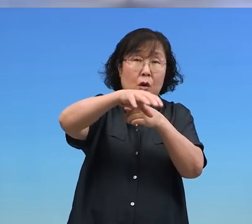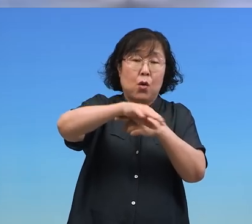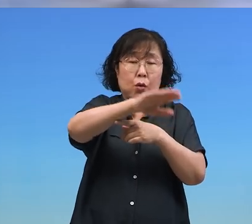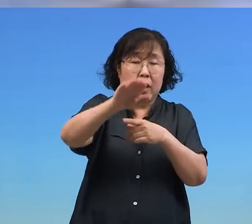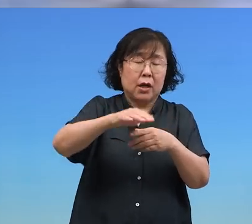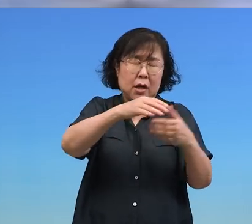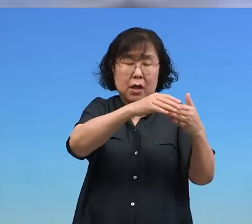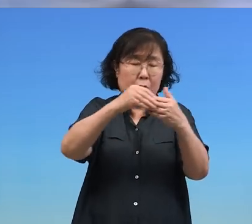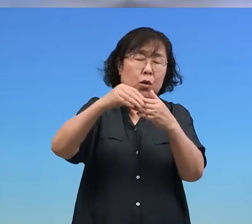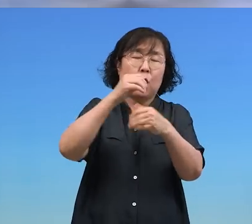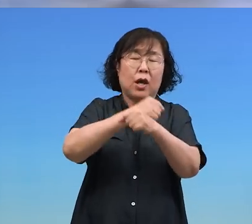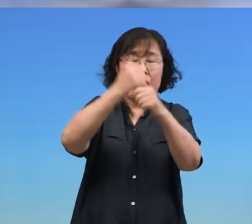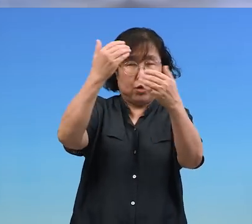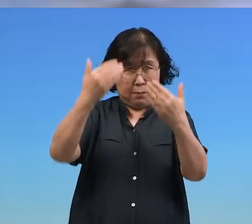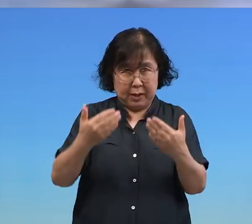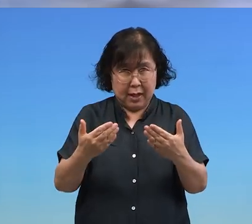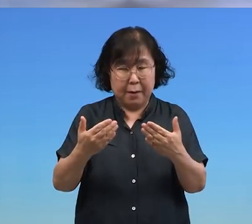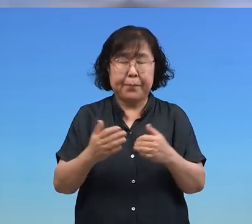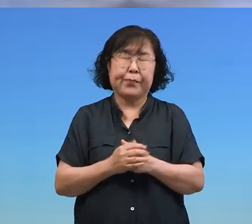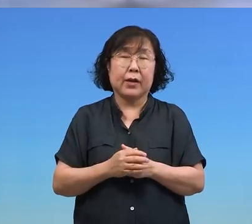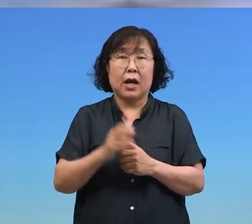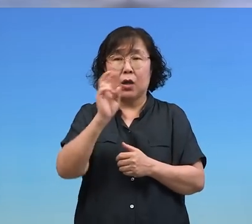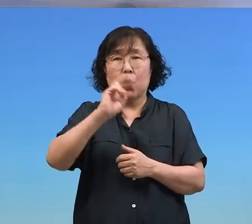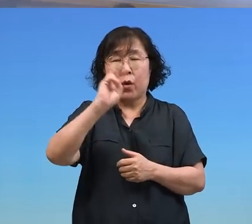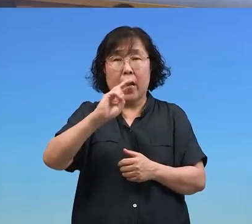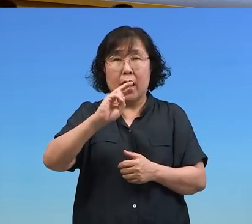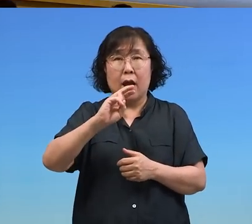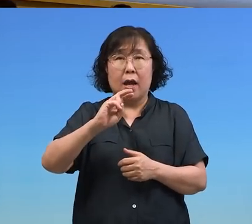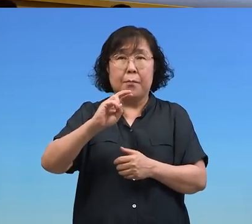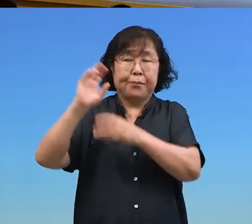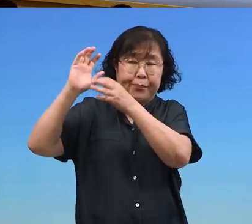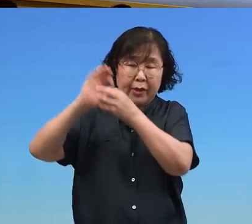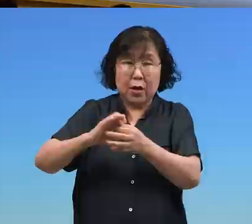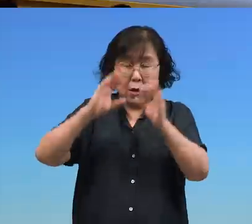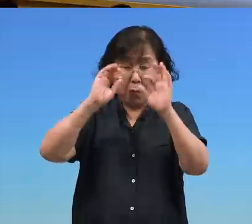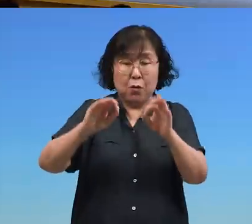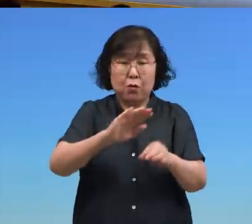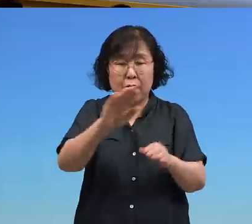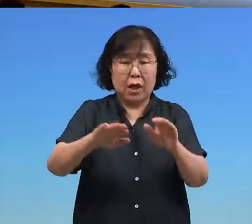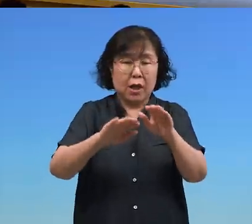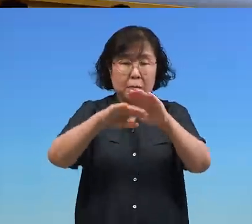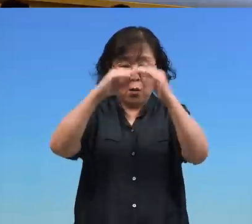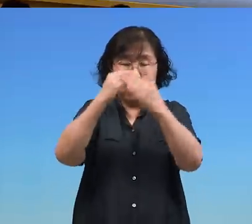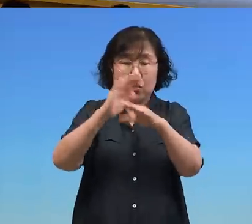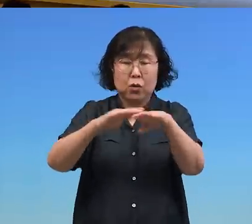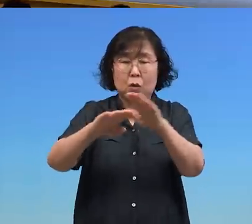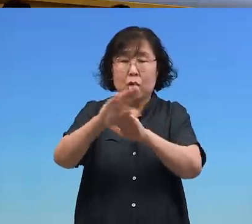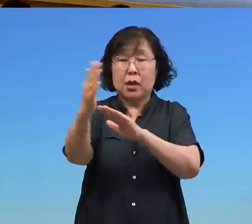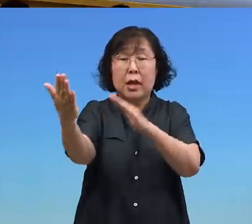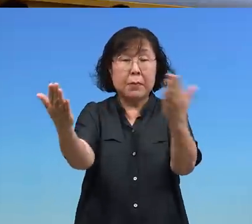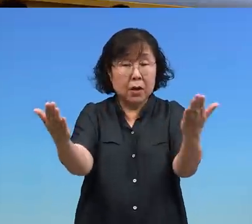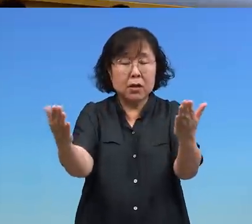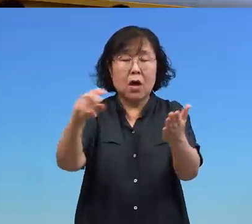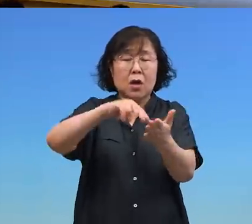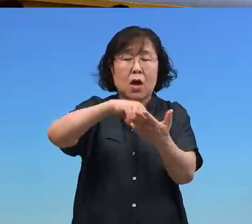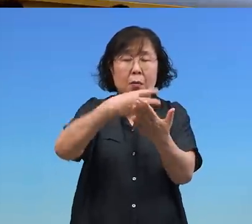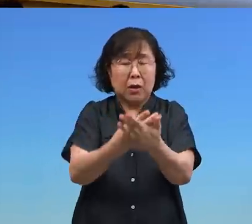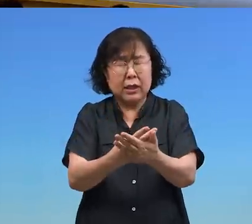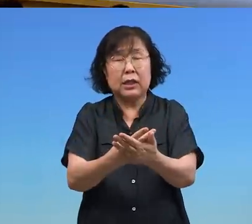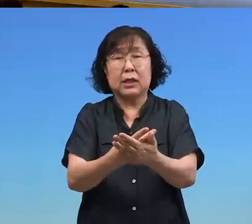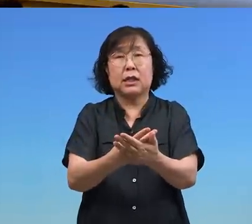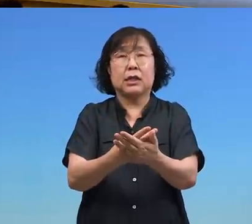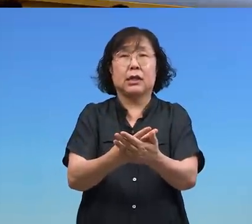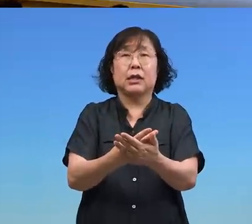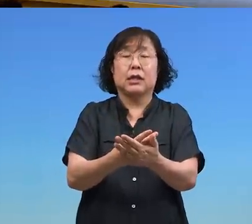근데 이 노래가요 그렇게 끝나지 않아요 그 다음 보세요 우리 모두 손을 내밀어서 넘어진 형제 일으켜 주세